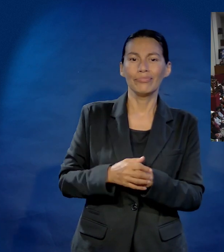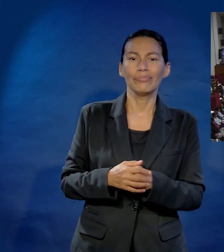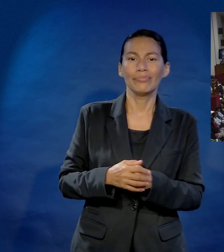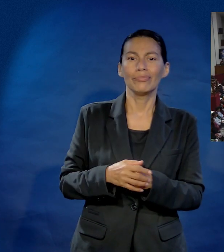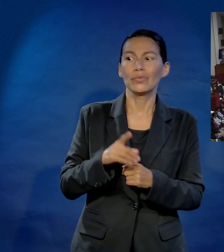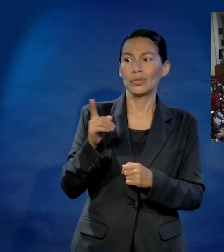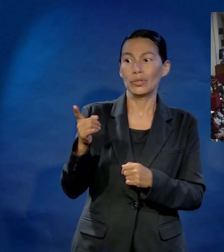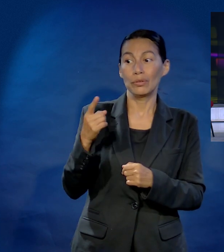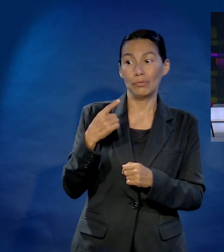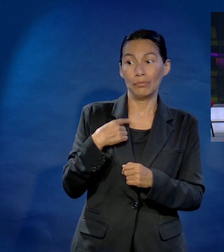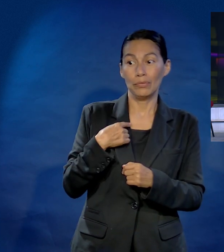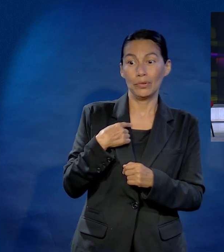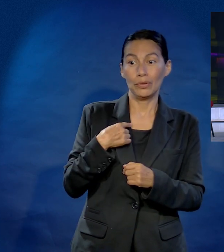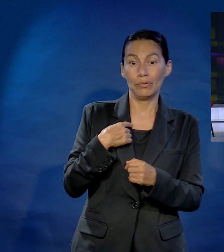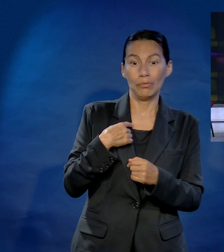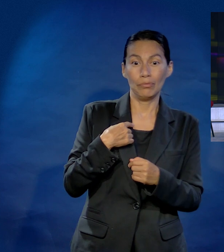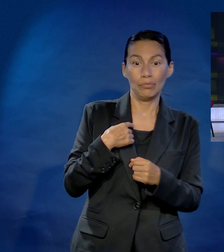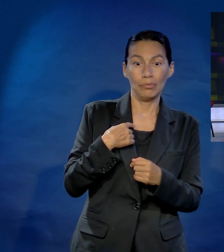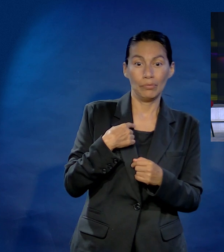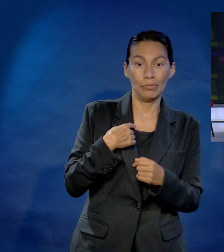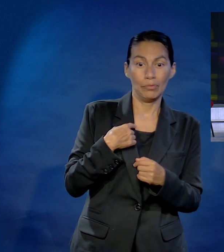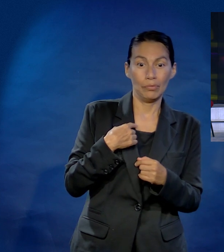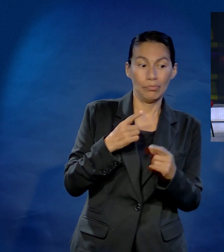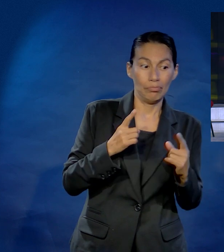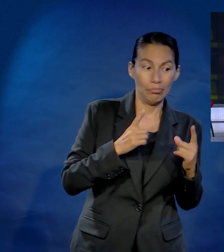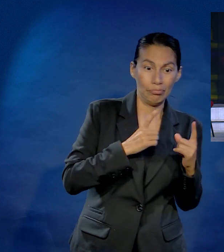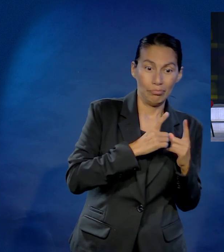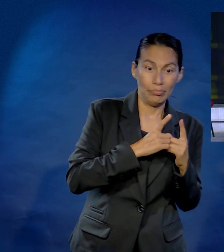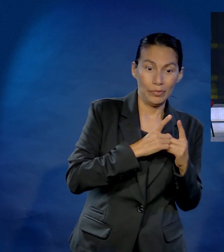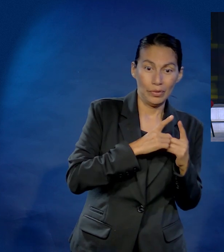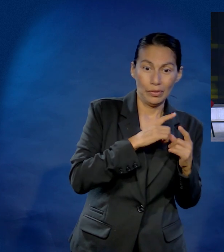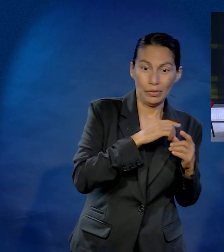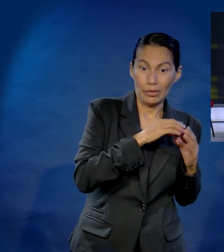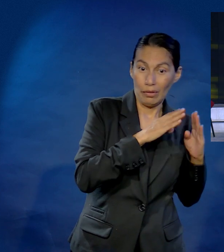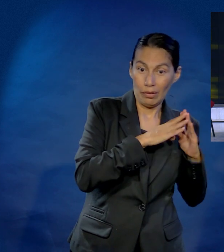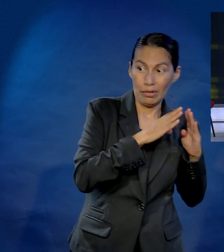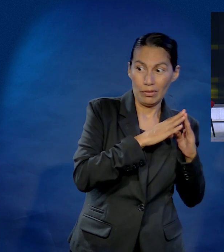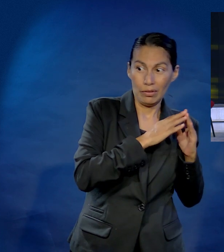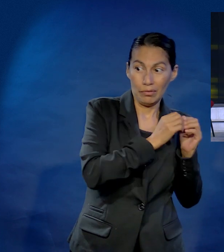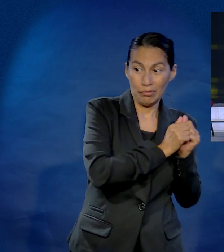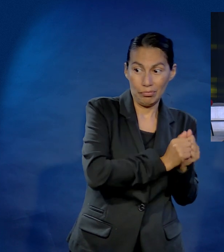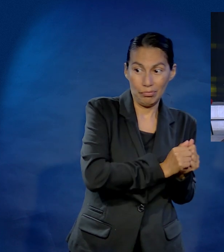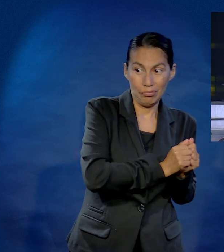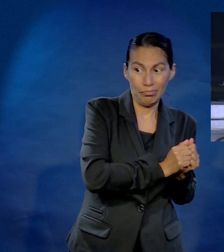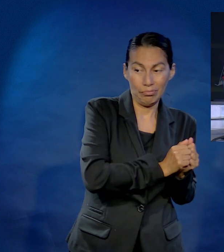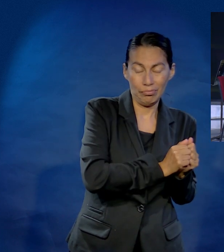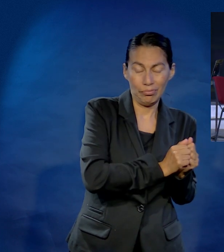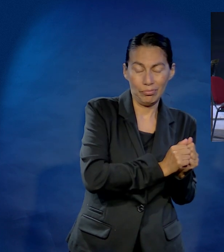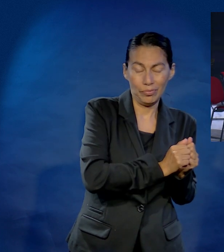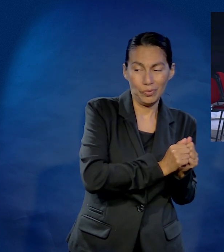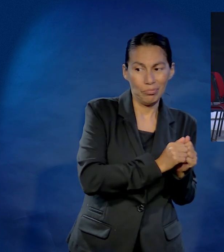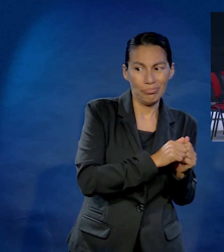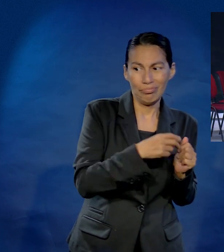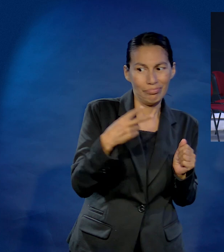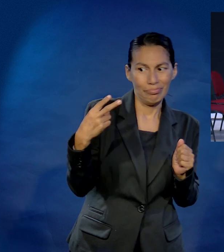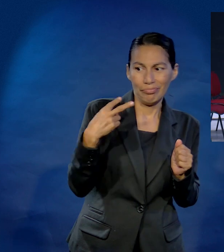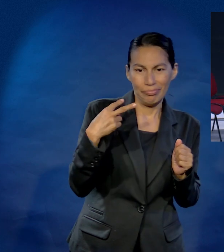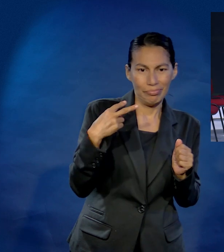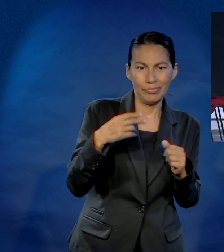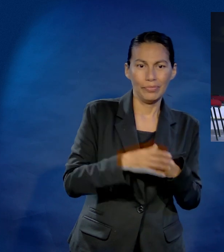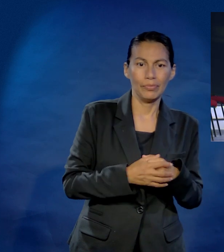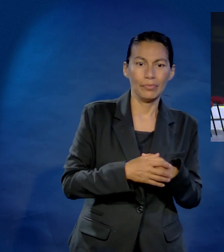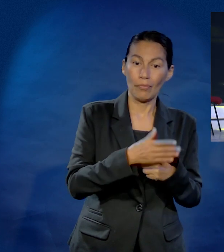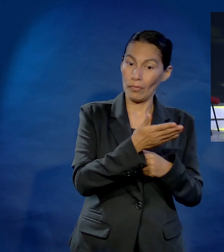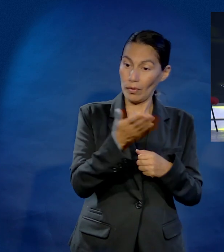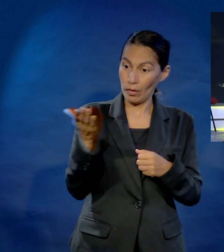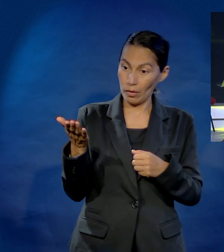dije. Tienes razón, hermana, pero sí me impresionó. Le voy a decir una cosa, me dijo. Mire, si usted no me ha